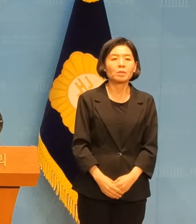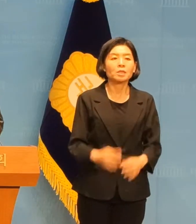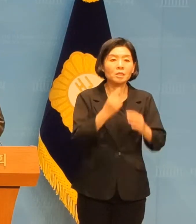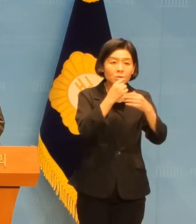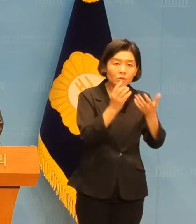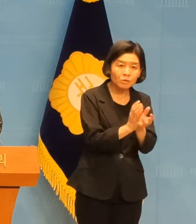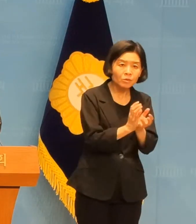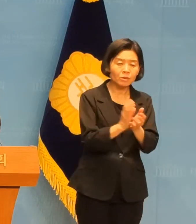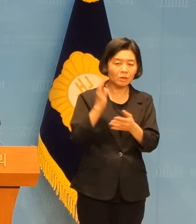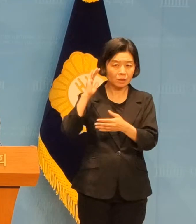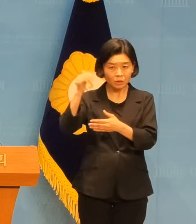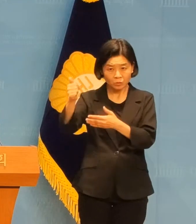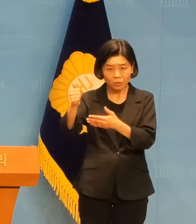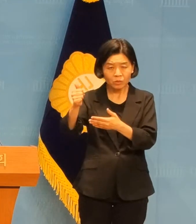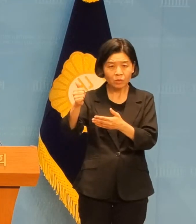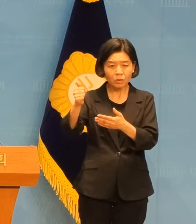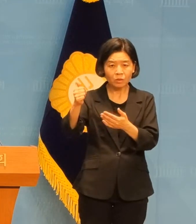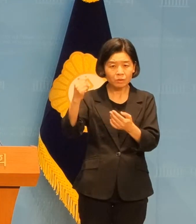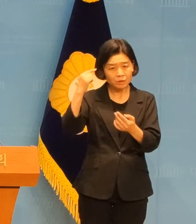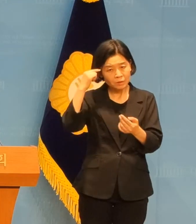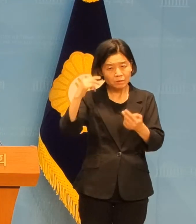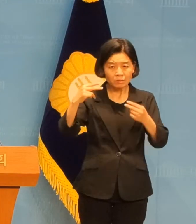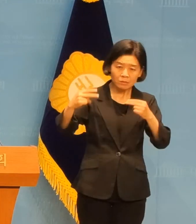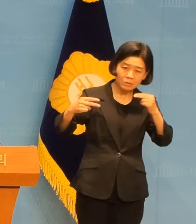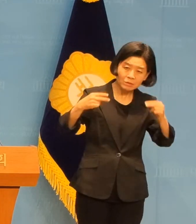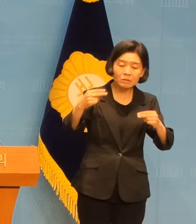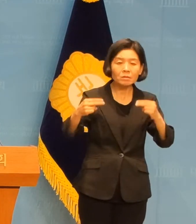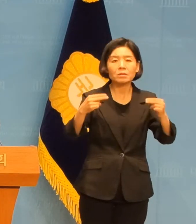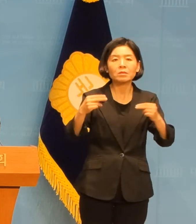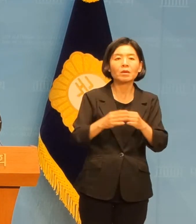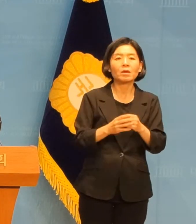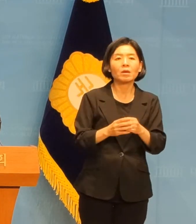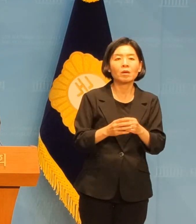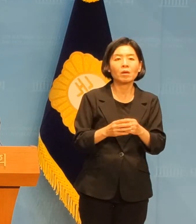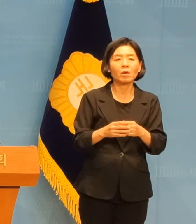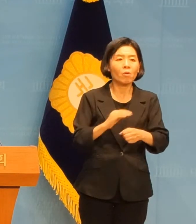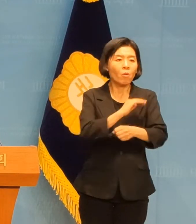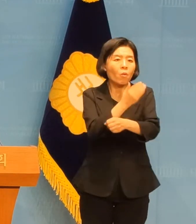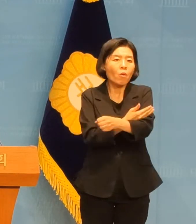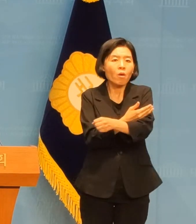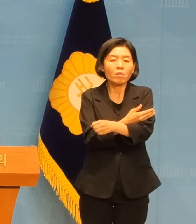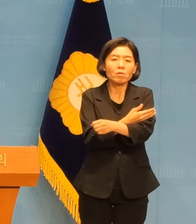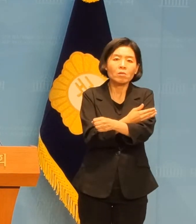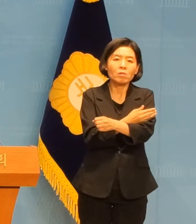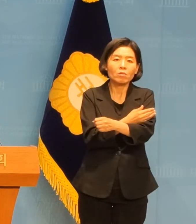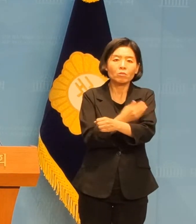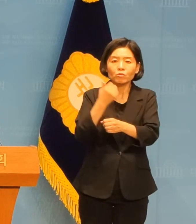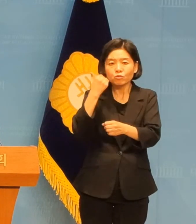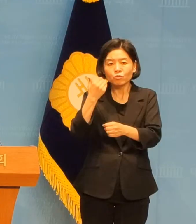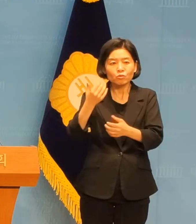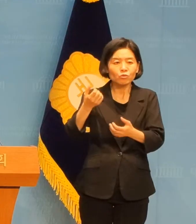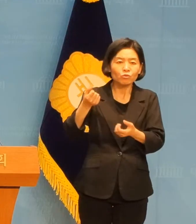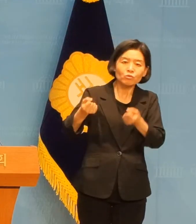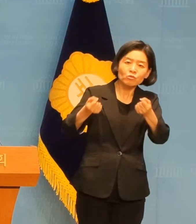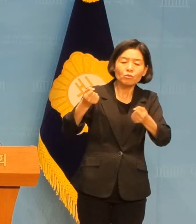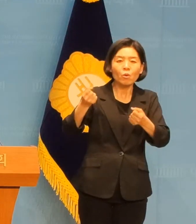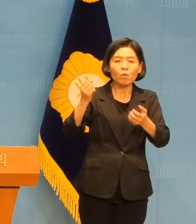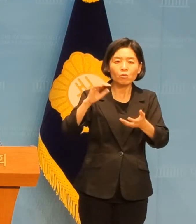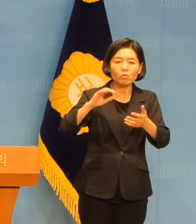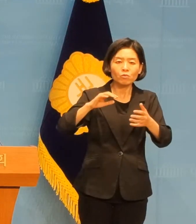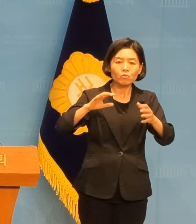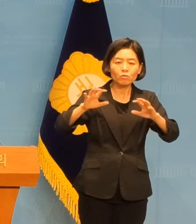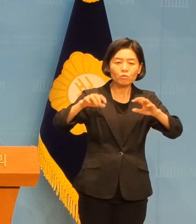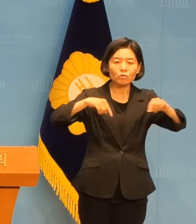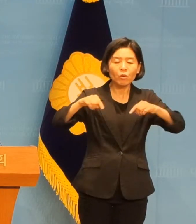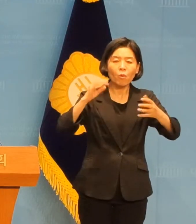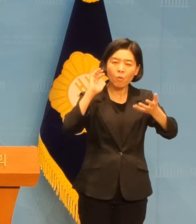민주당과 대통령의 행보가 또다시 엇박자를 내면서 이중 권력의 국정 혼란을 초래하고 있습니다. 우상호